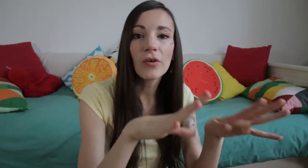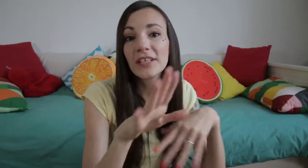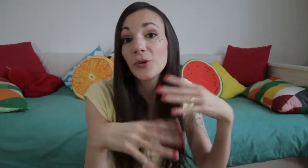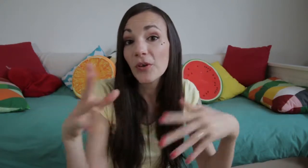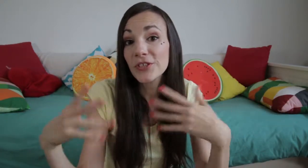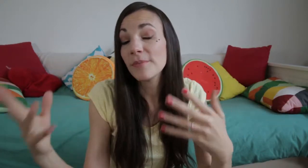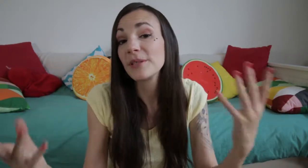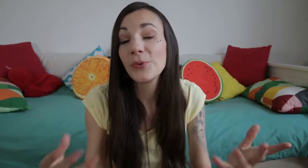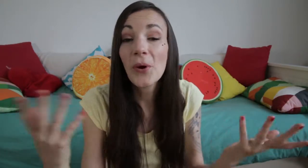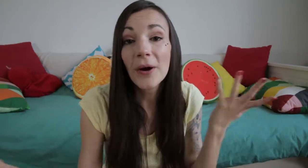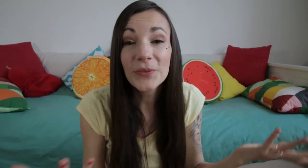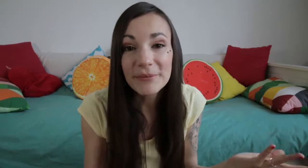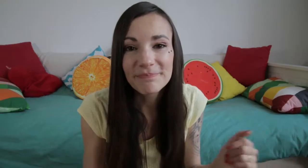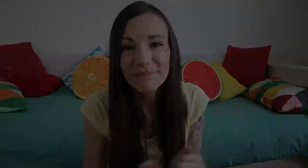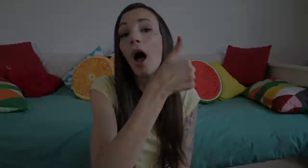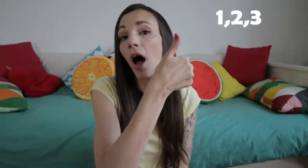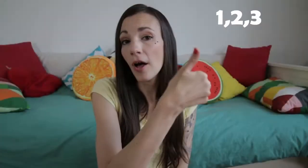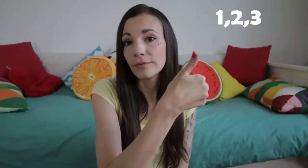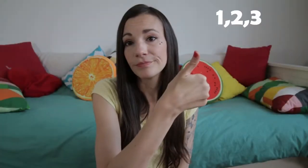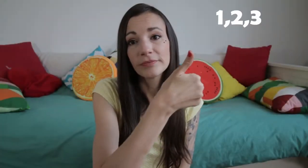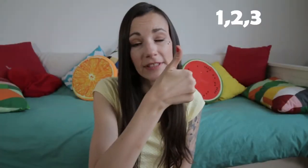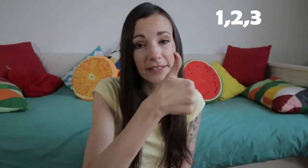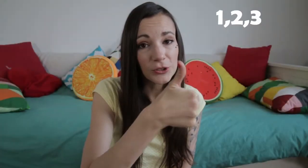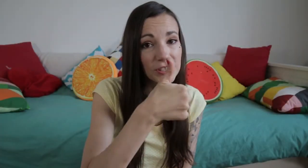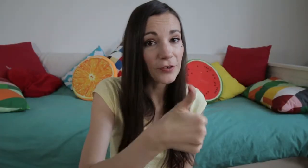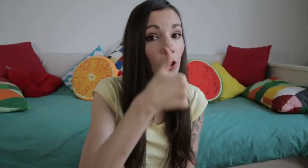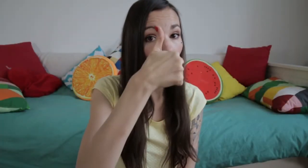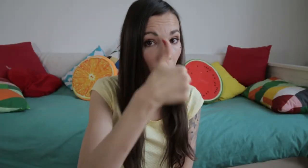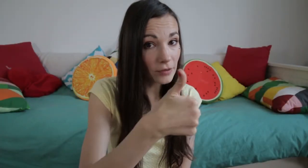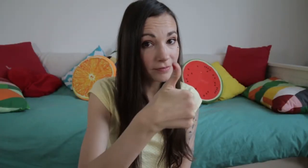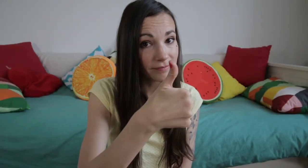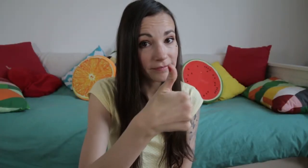qui commencent un petit peu à compter. 1, ça c'est le chiffre 1.